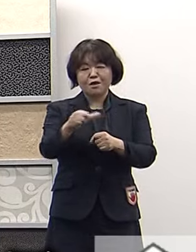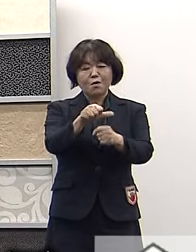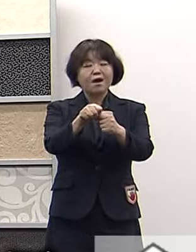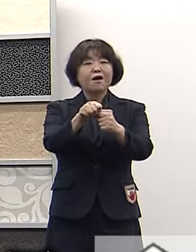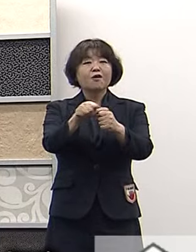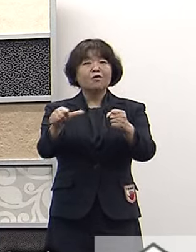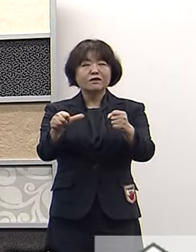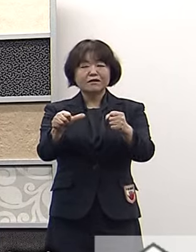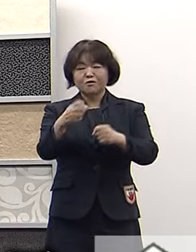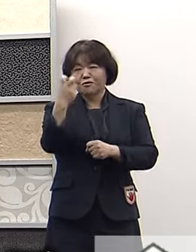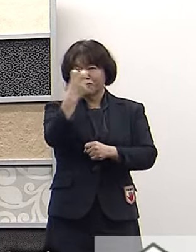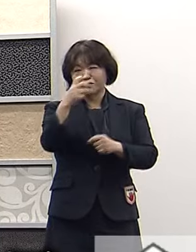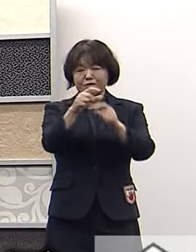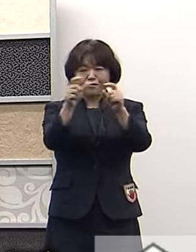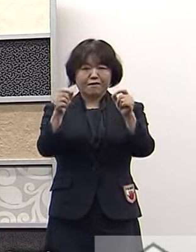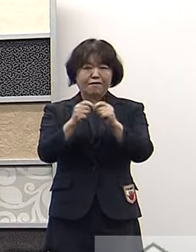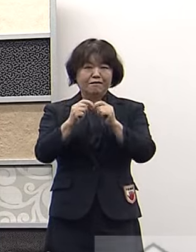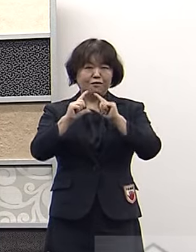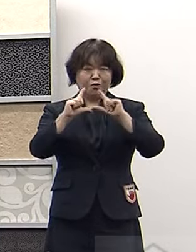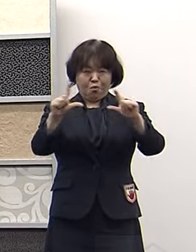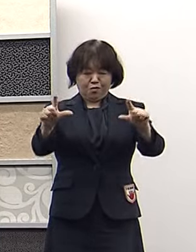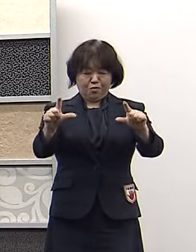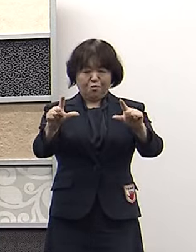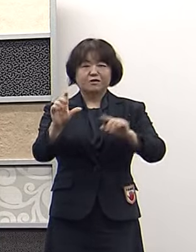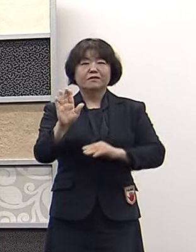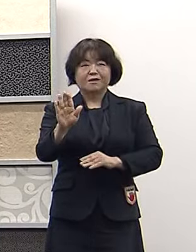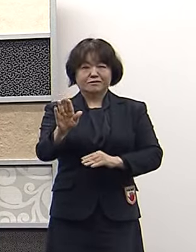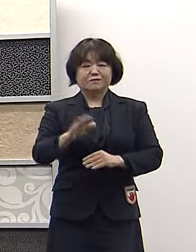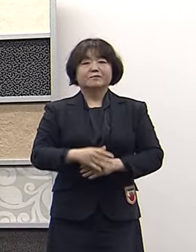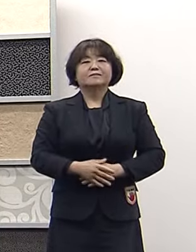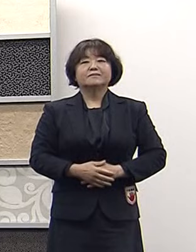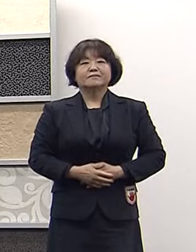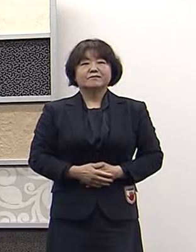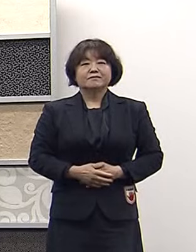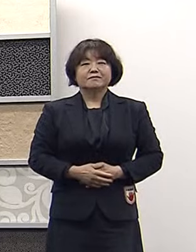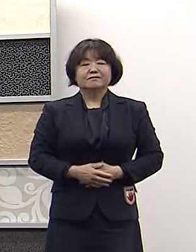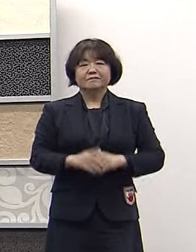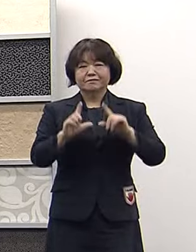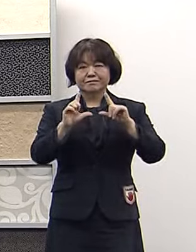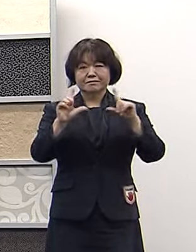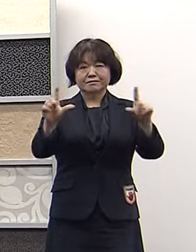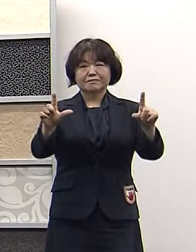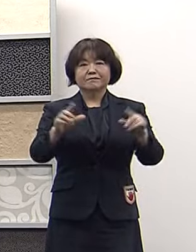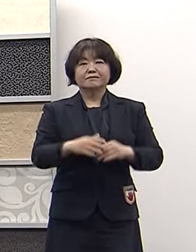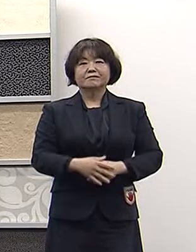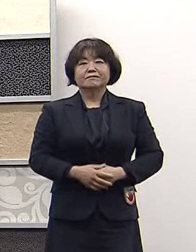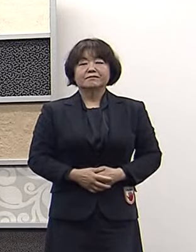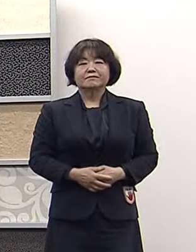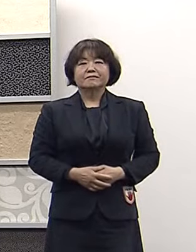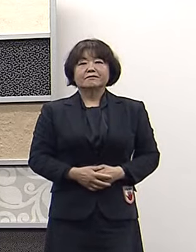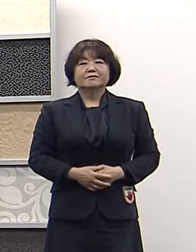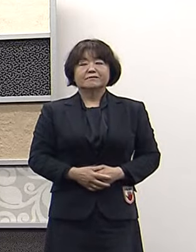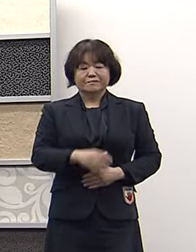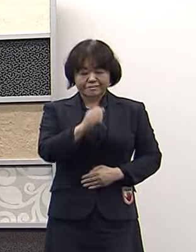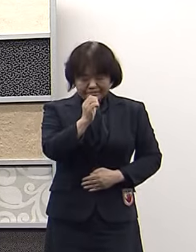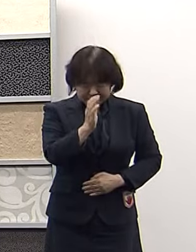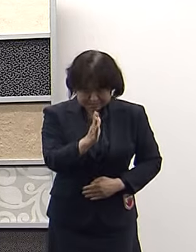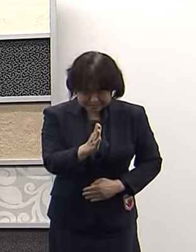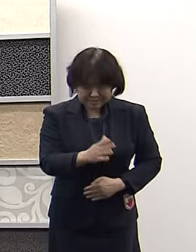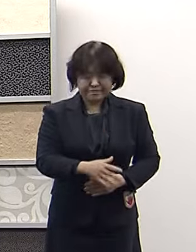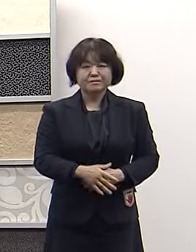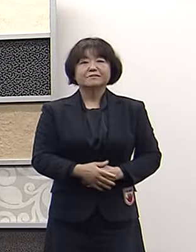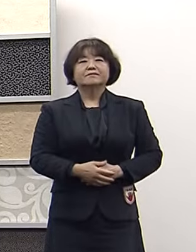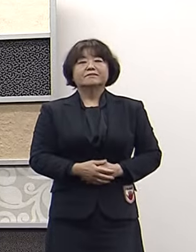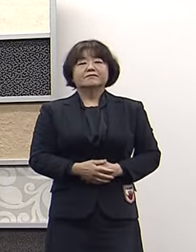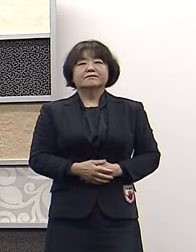調査の結果の公表についての2件です。それでは長崎知事から発表いたします。 はい、それではよろしくお願いをいたします